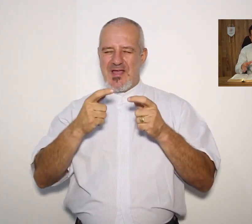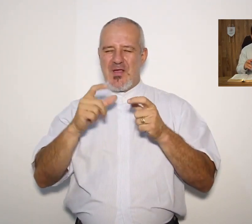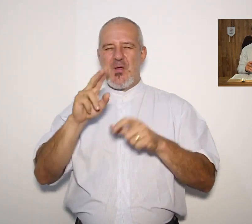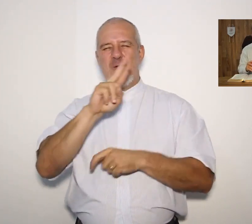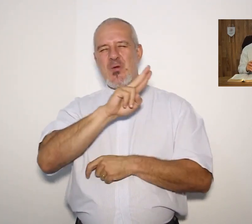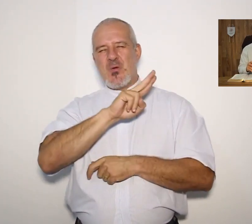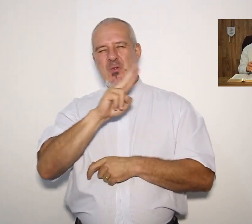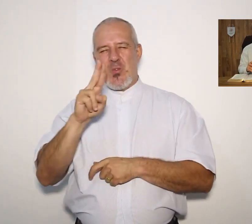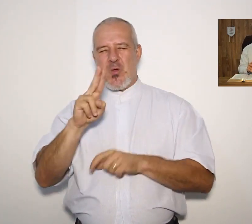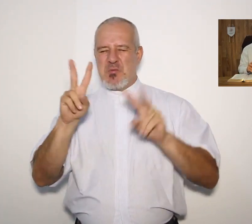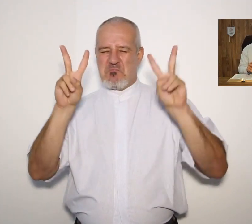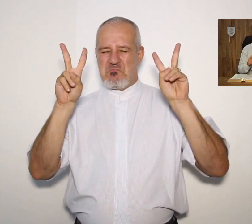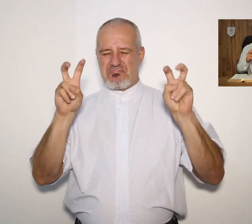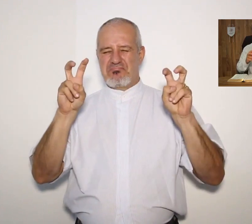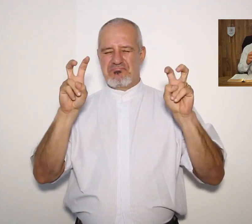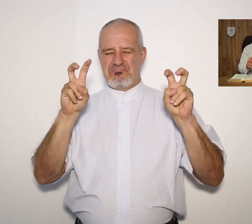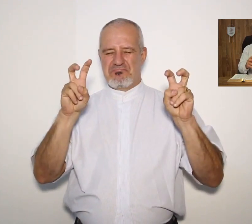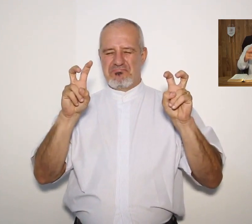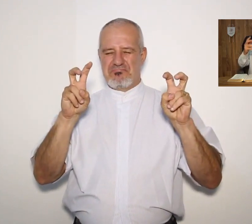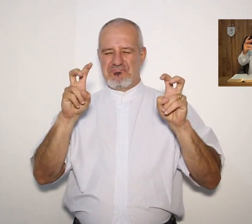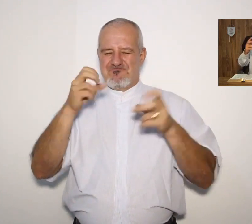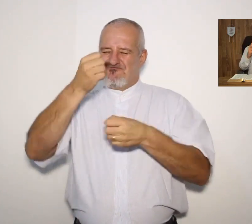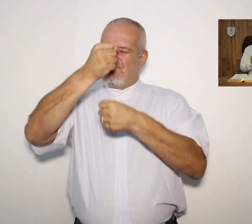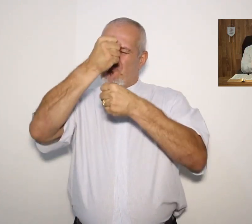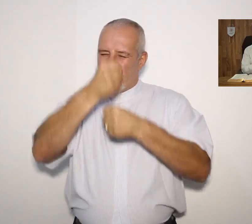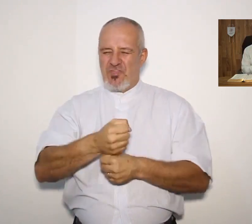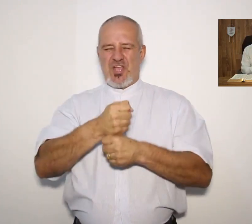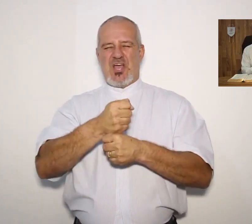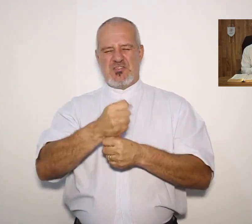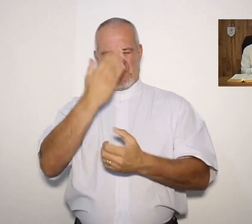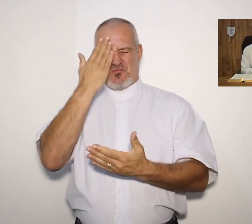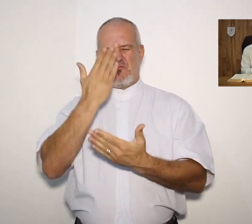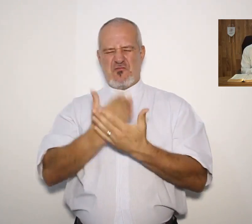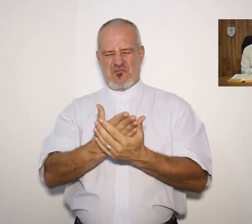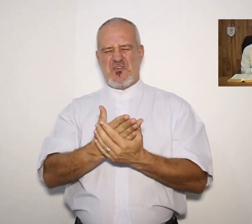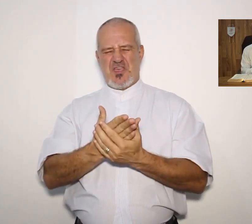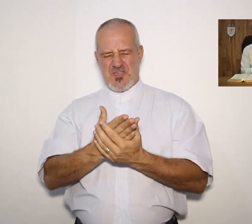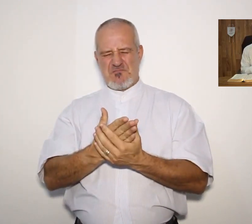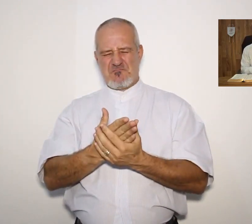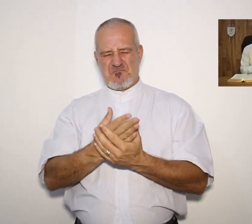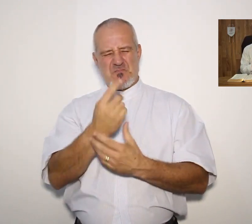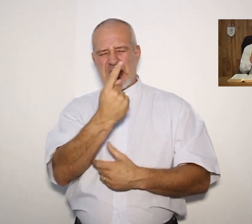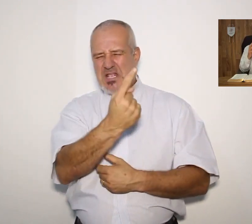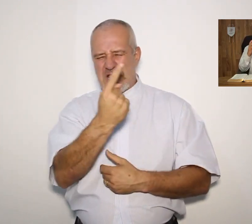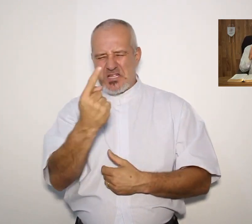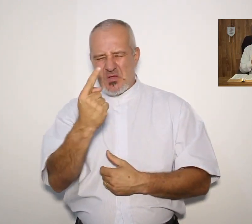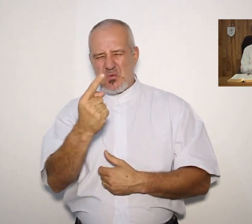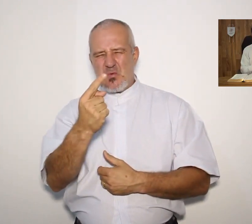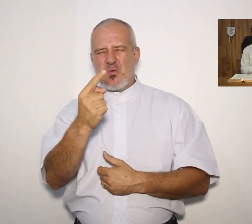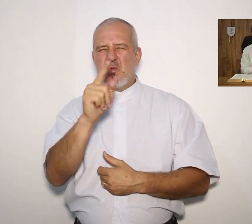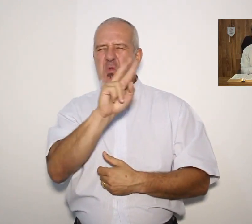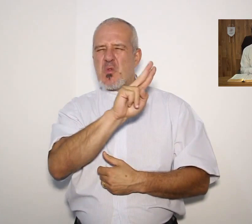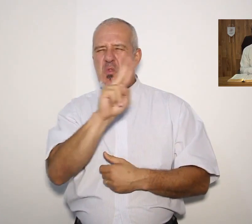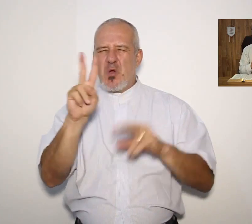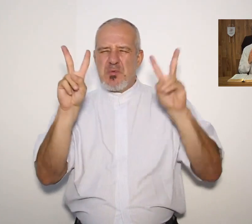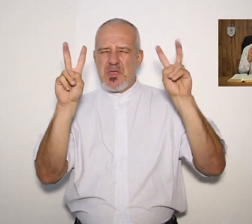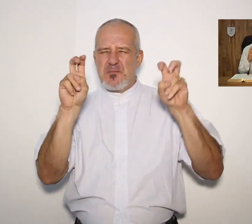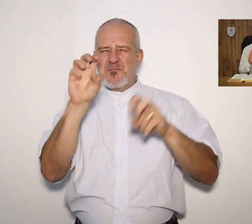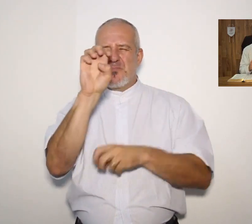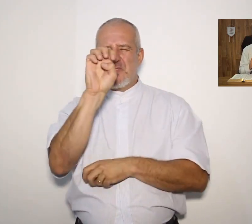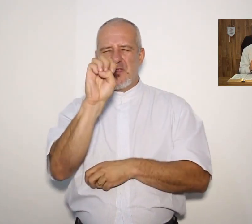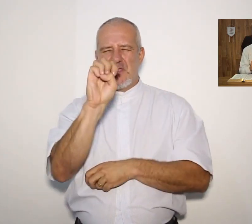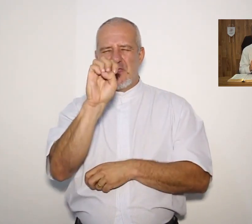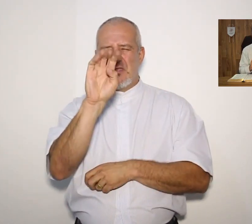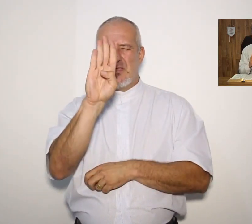tem colocado neste lar um monumento de fé, escrito Ebenezer,